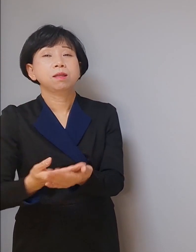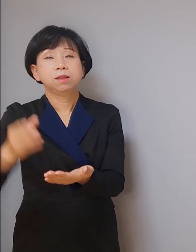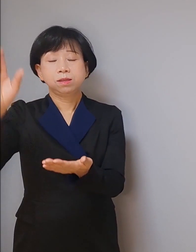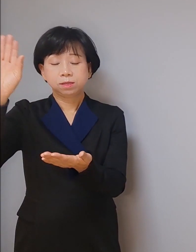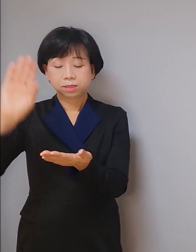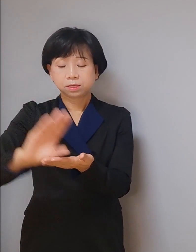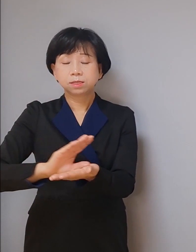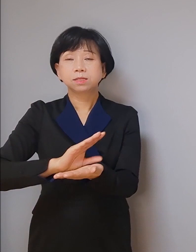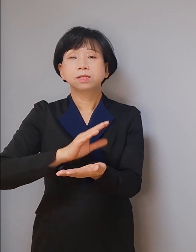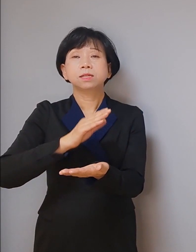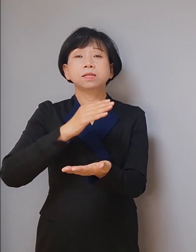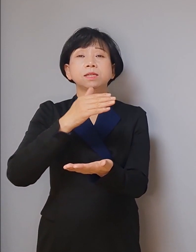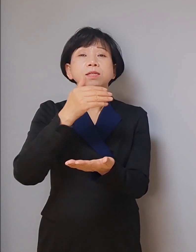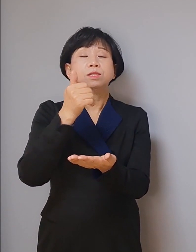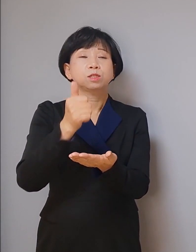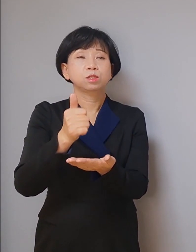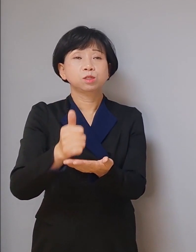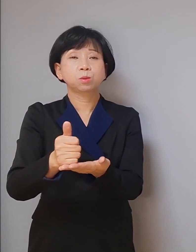받으소서